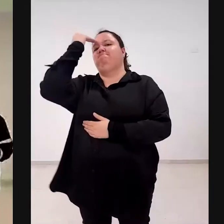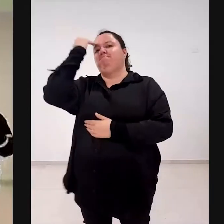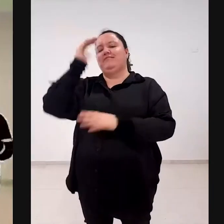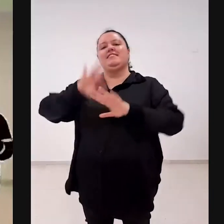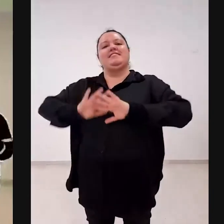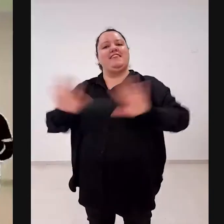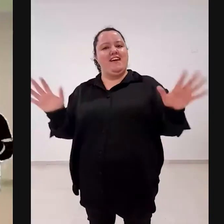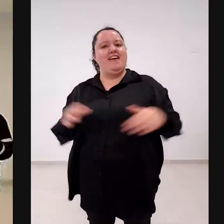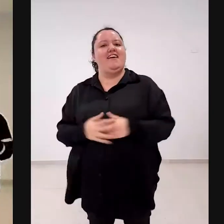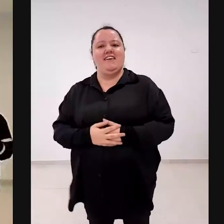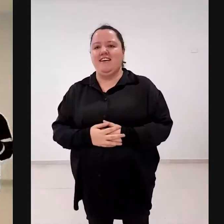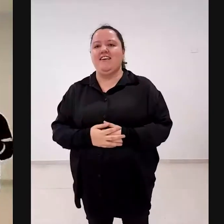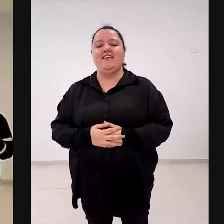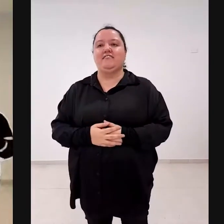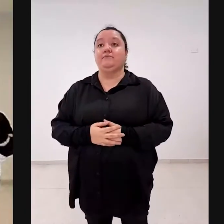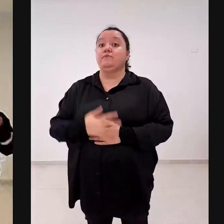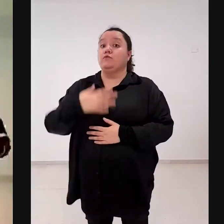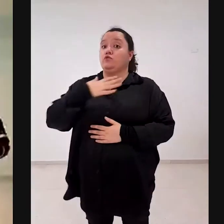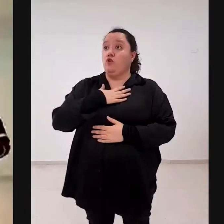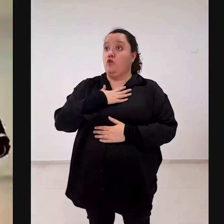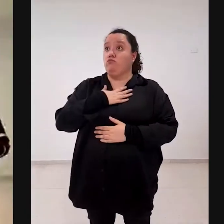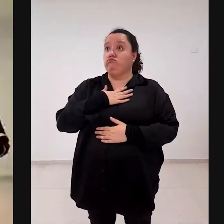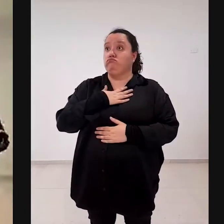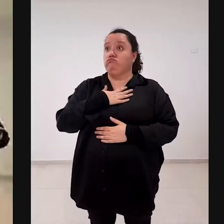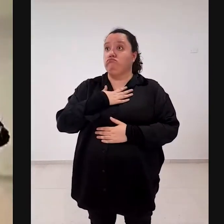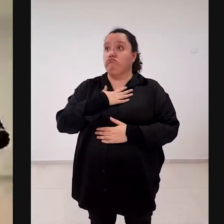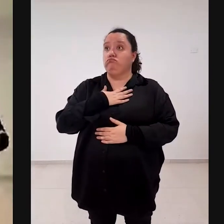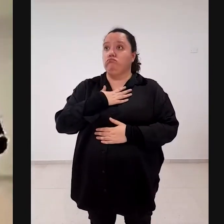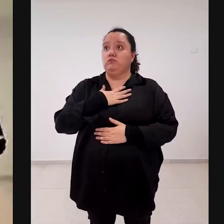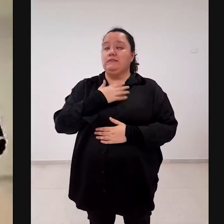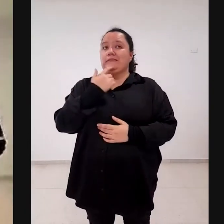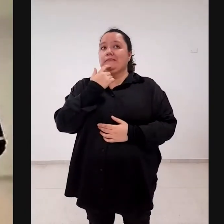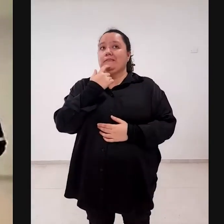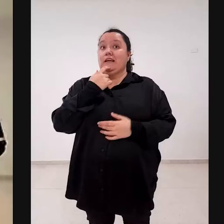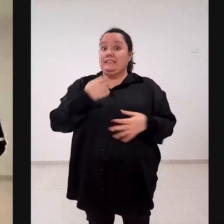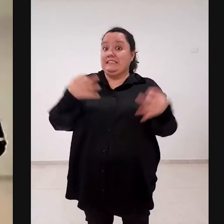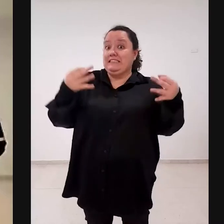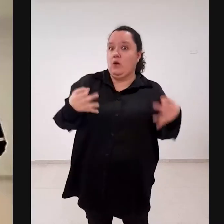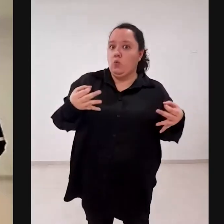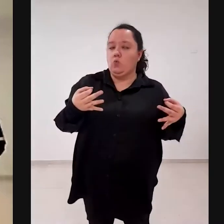y yo no puedo prometer que no